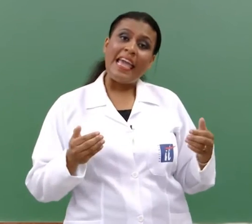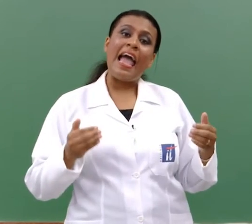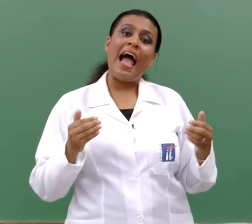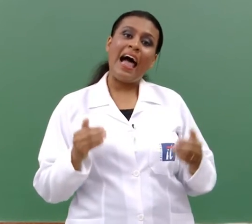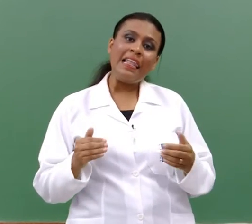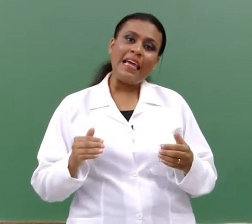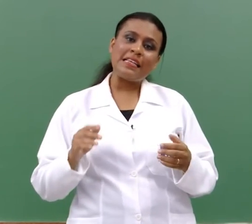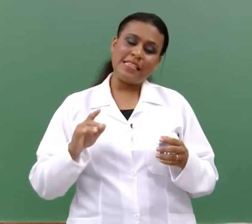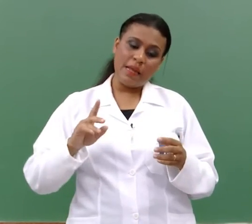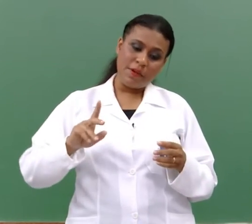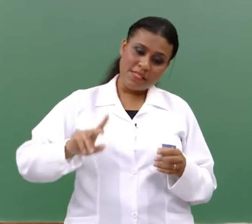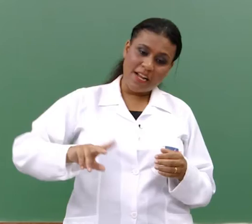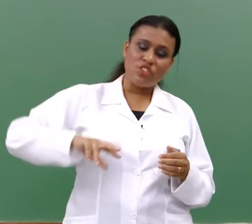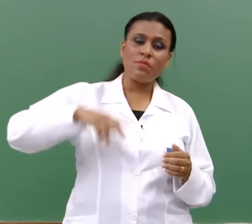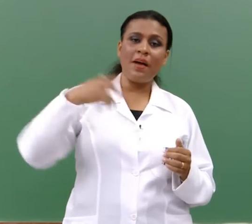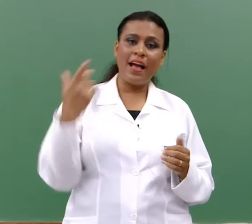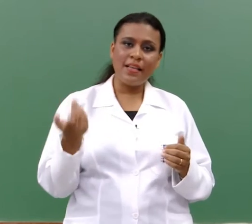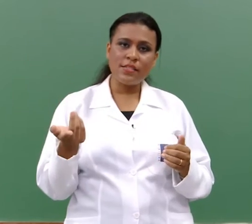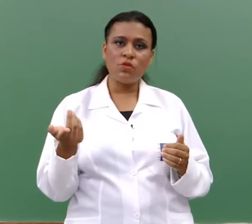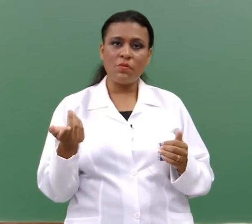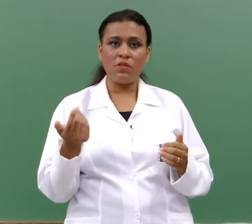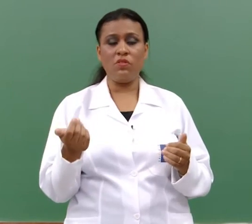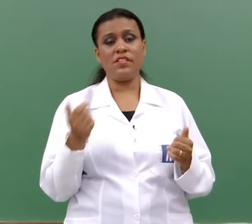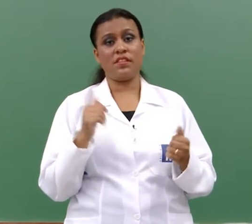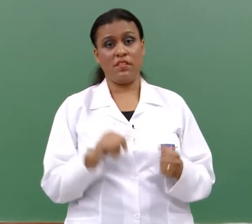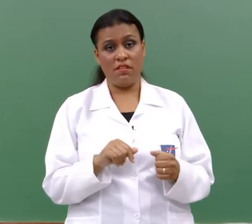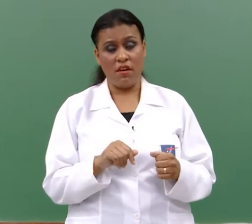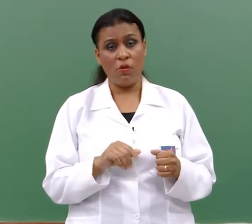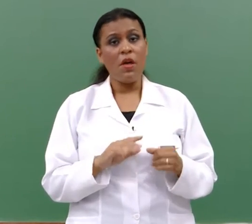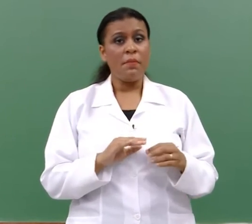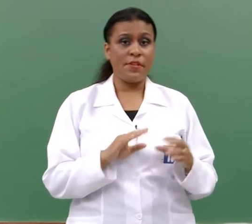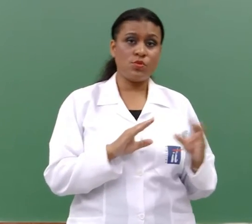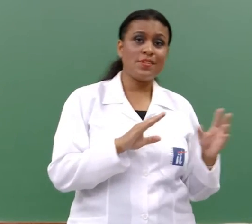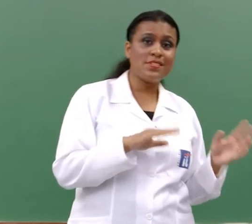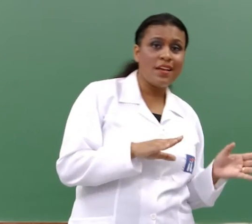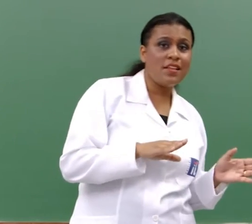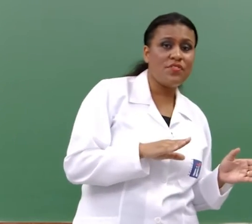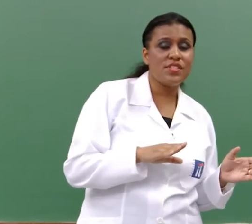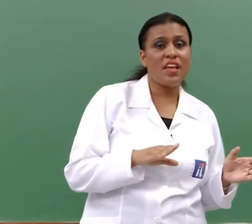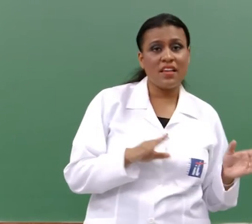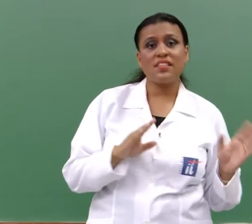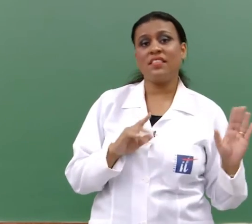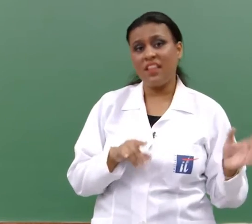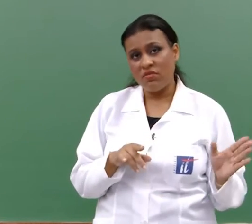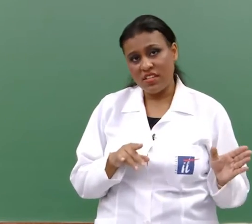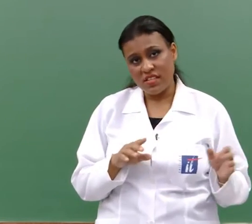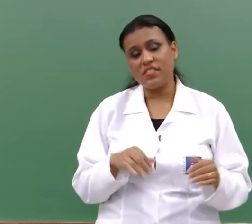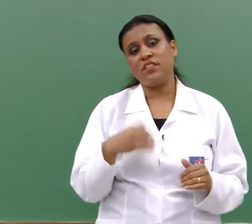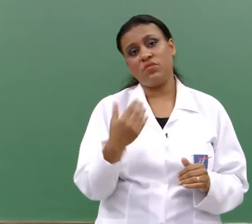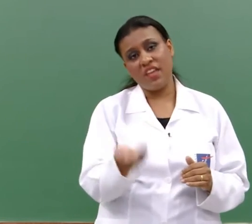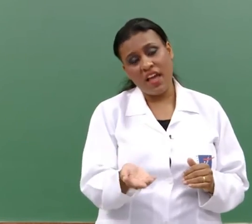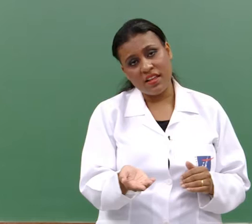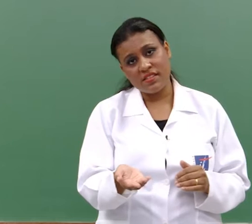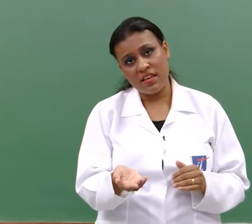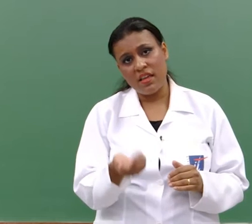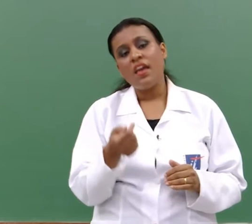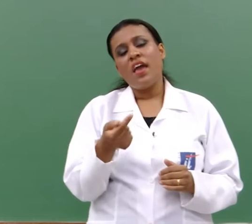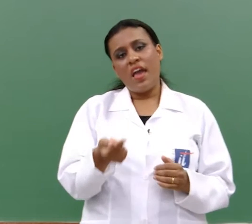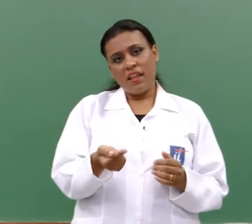e, além, se ela precisar de mais alguma coisa que eu, pessoa sem deficiência, não necessito e ela sim, ela